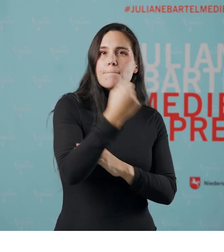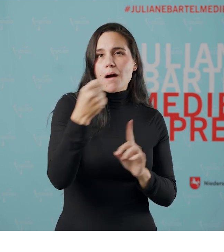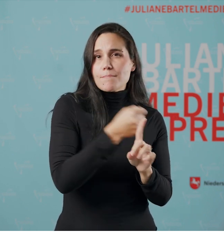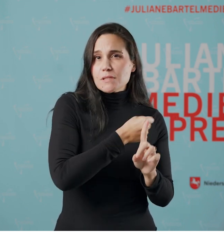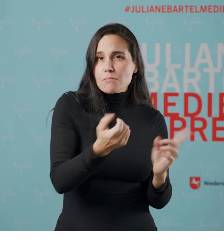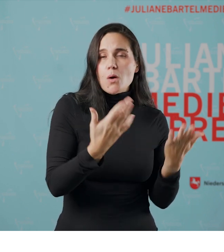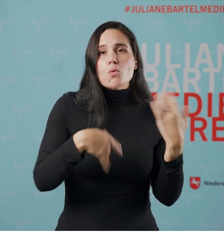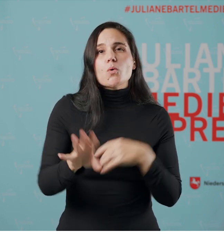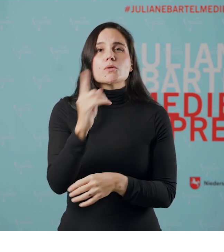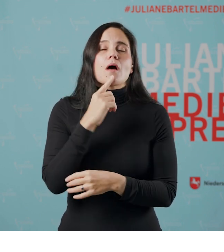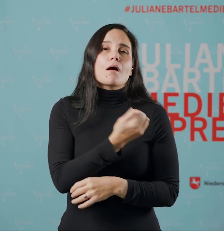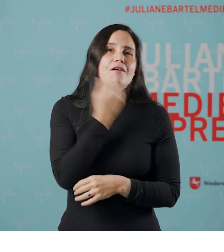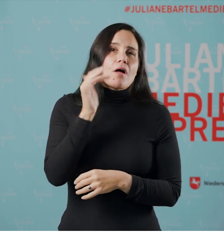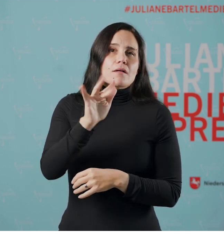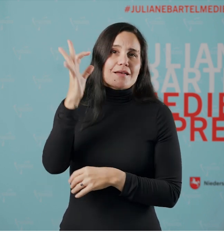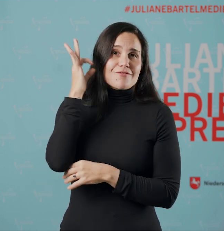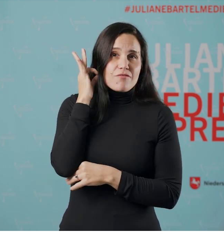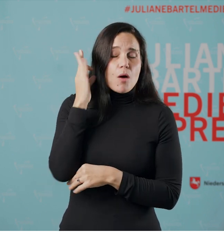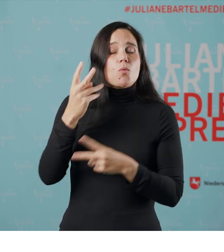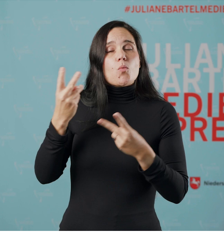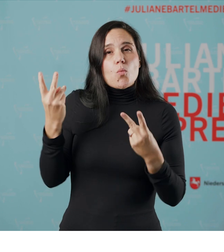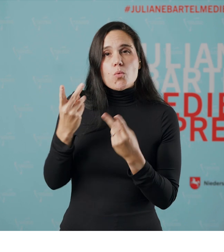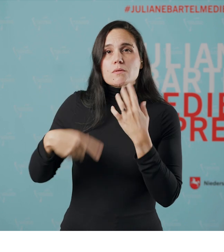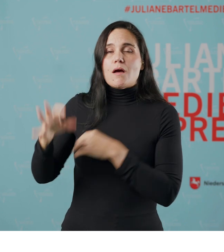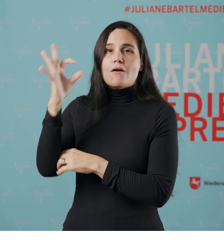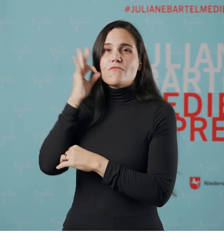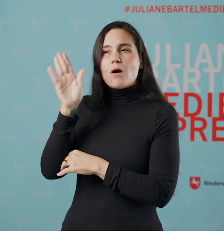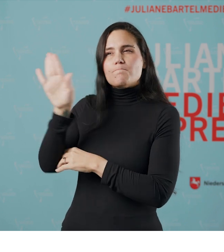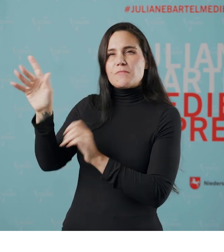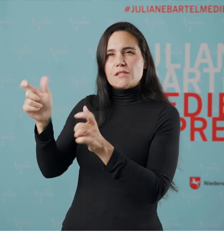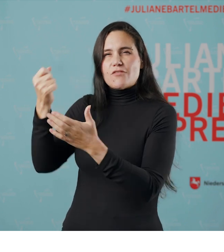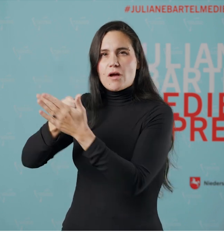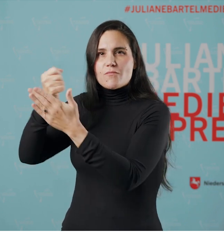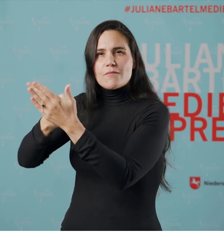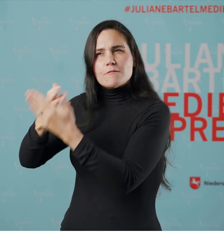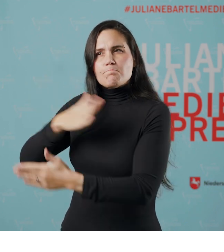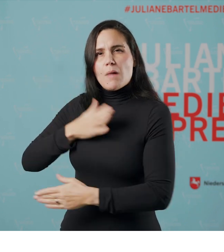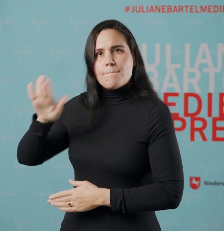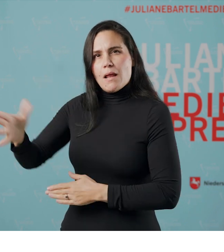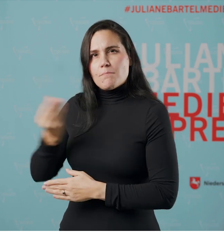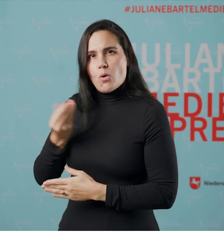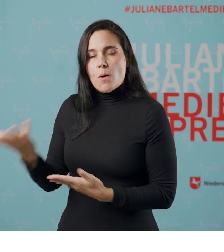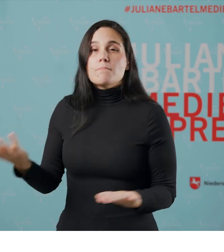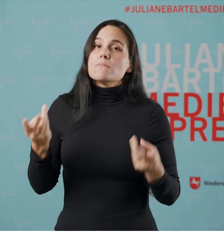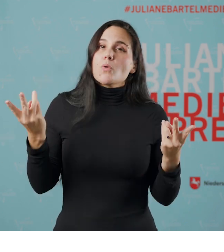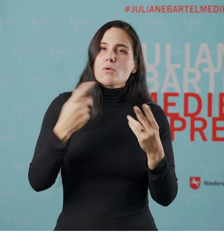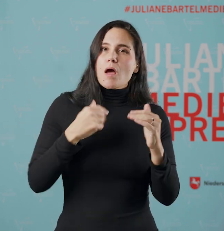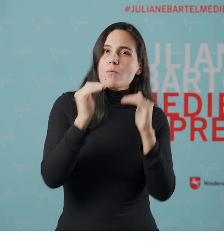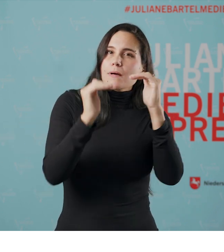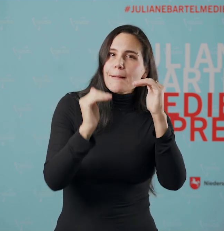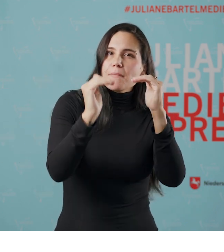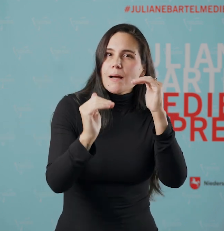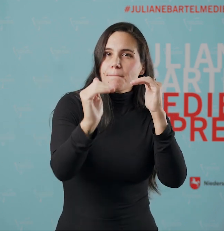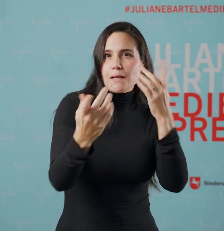Machtmissbrauch oder Gewalt gegen Frauen. Es geht um Frauen, die sich ihren Platz in der Gesellschaft gegen alle Widerstände erkämpft haben. Es geht aber auch um